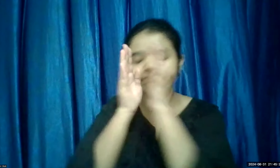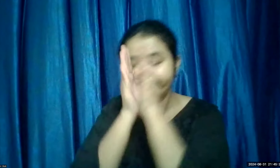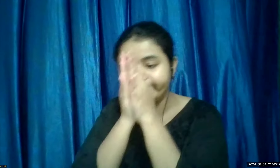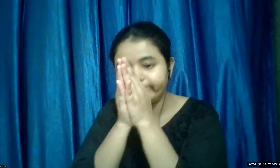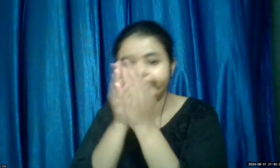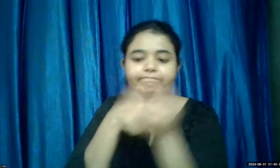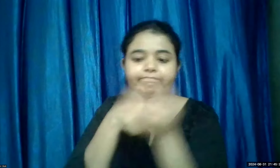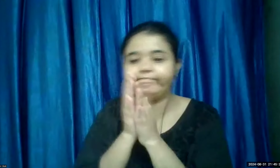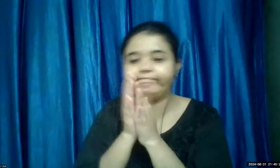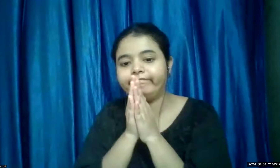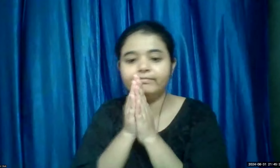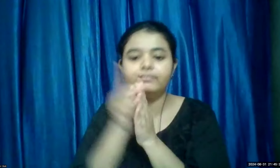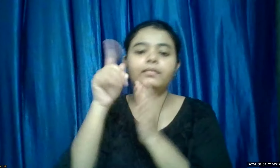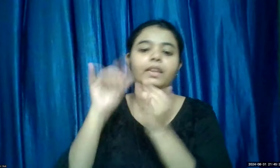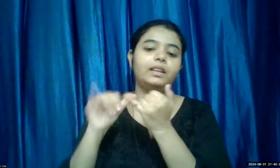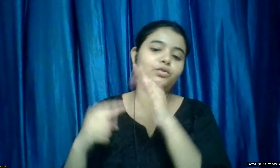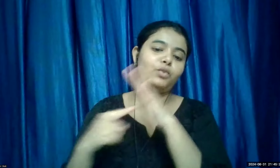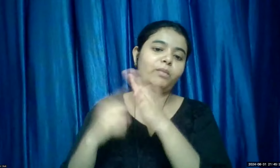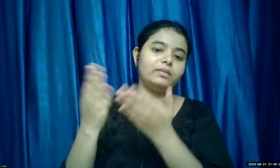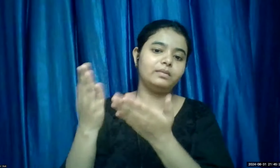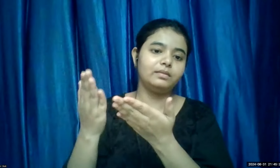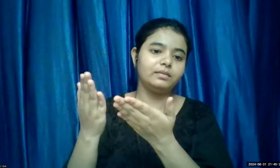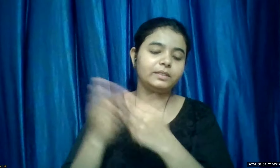और कहते हैं कि